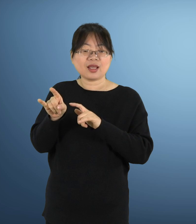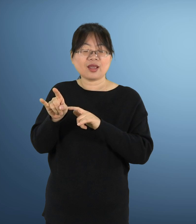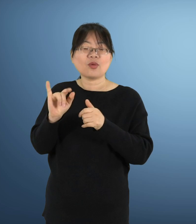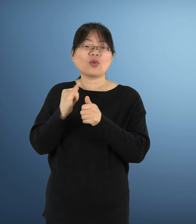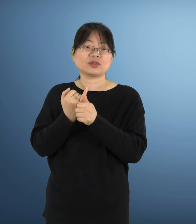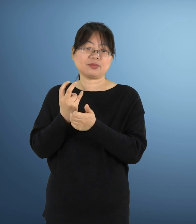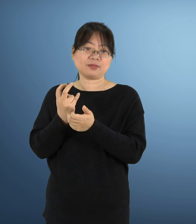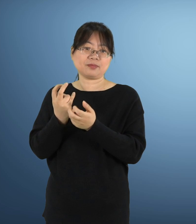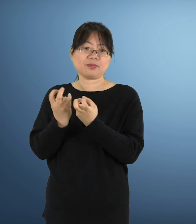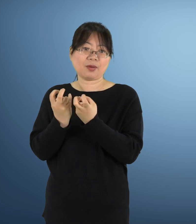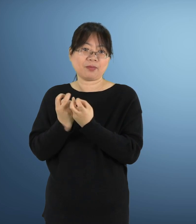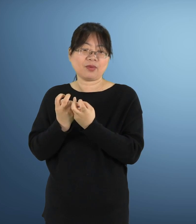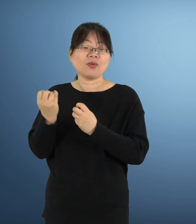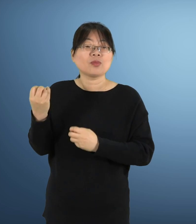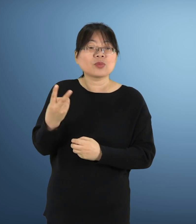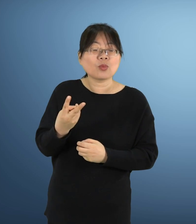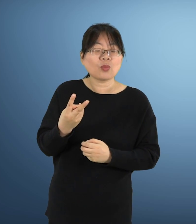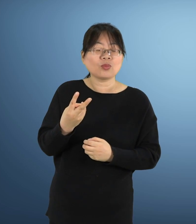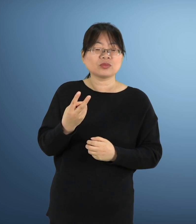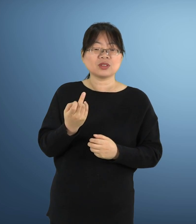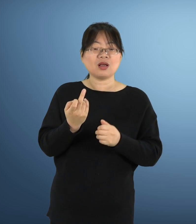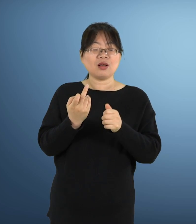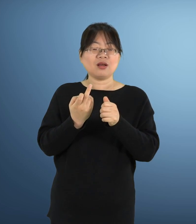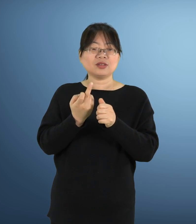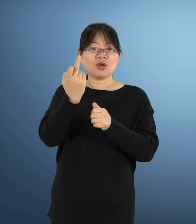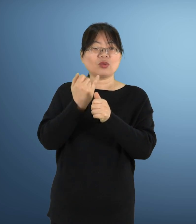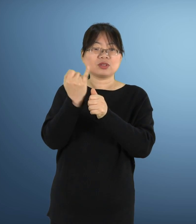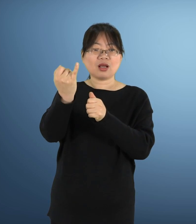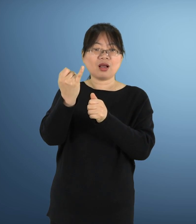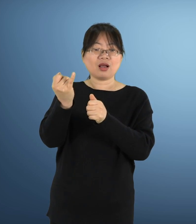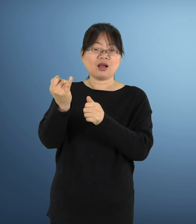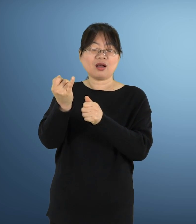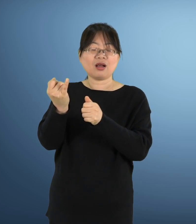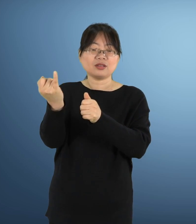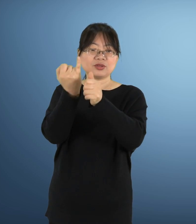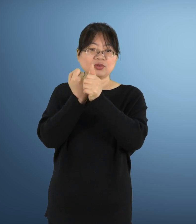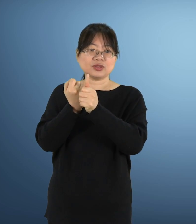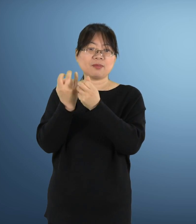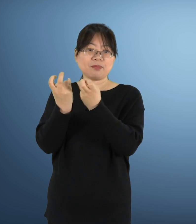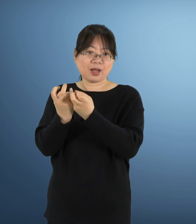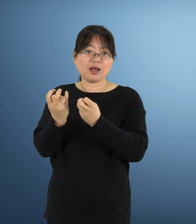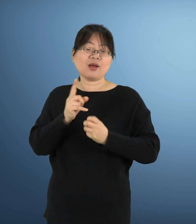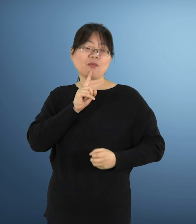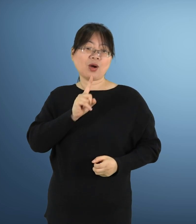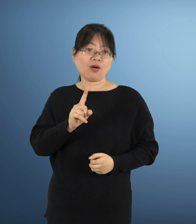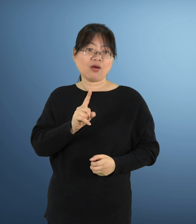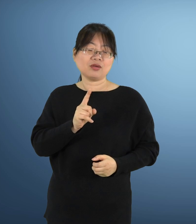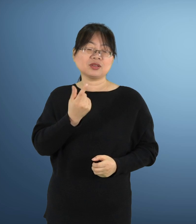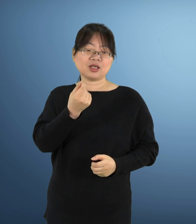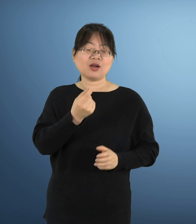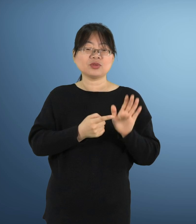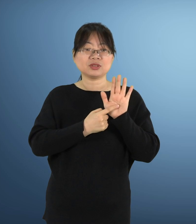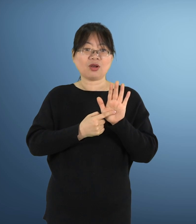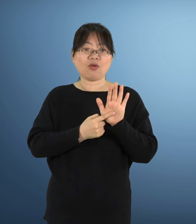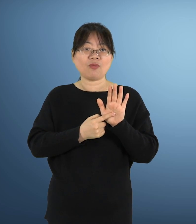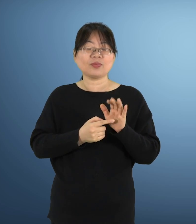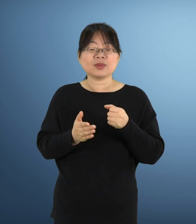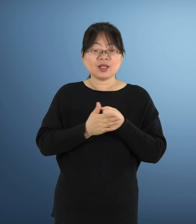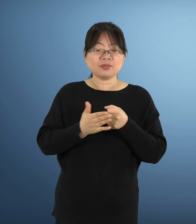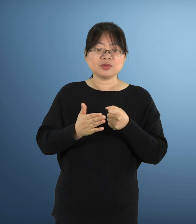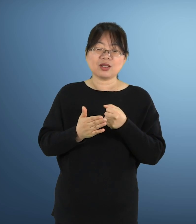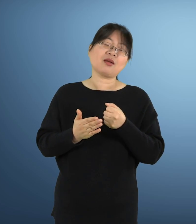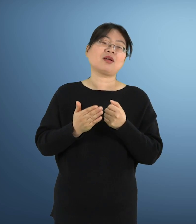형사취수법. 그러니까 형이 죽으면 아내를 대신 취해서 대가